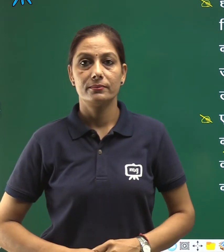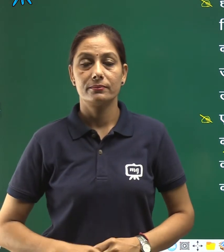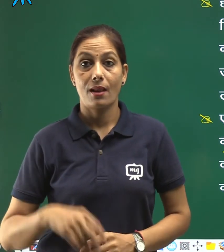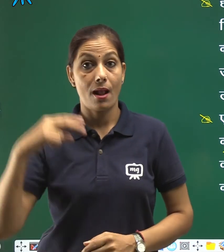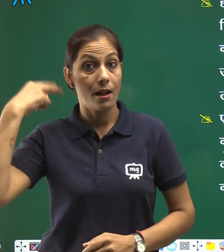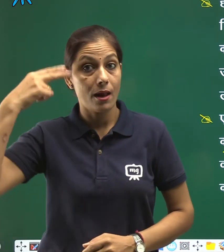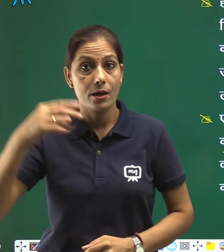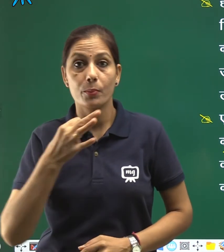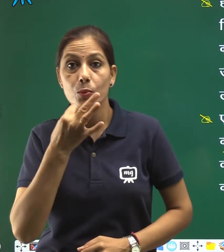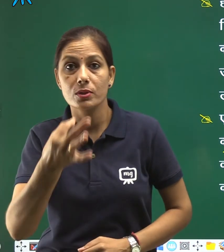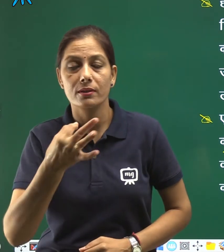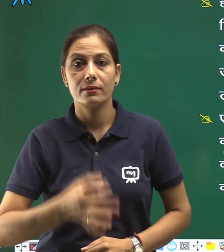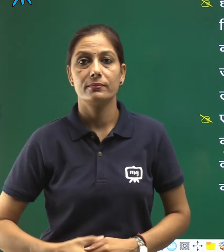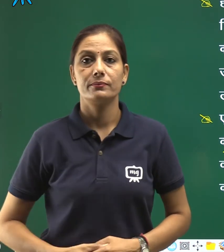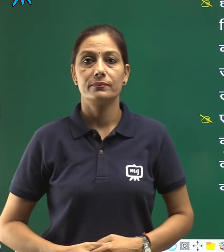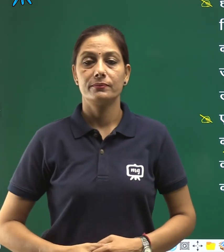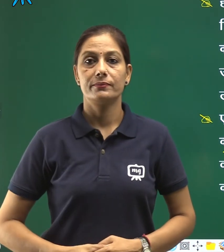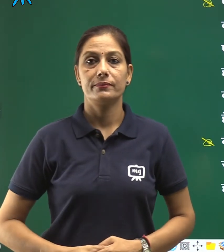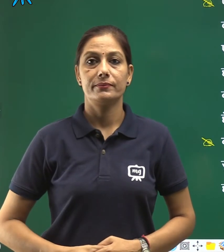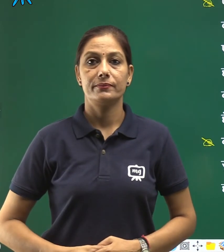कारण पूछा।